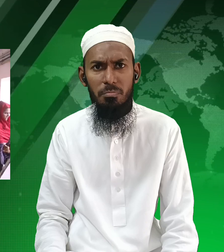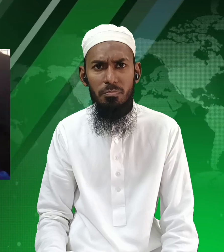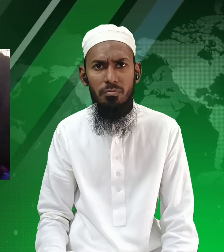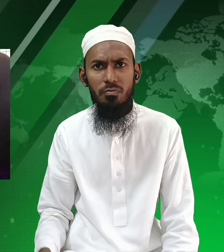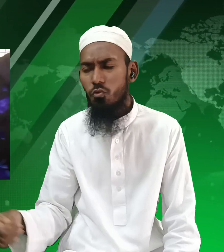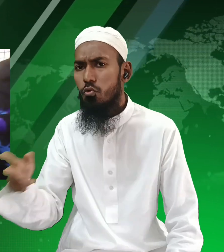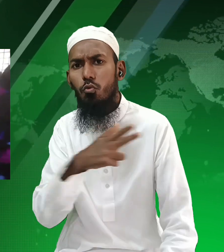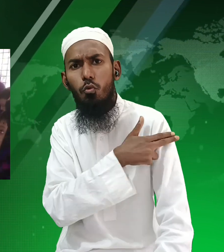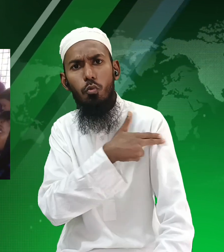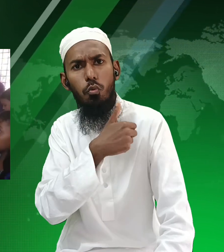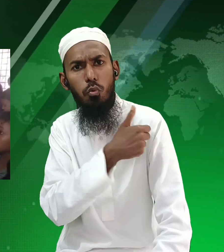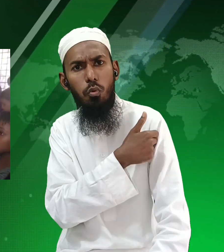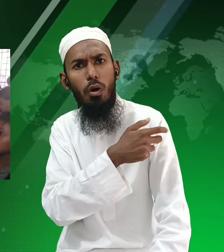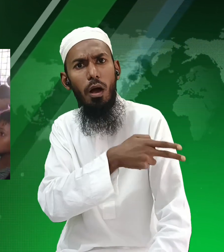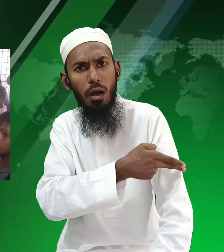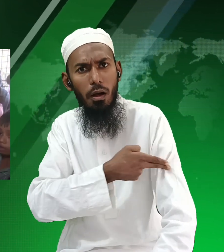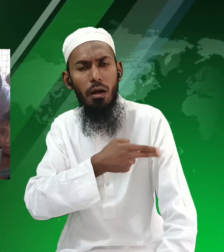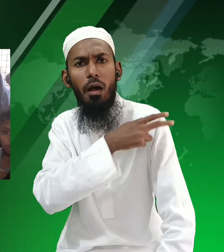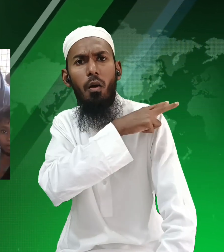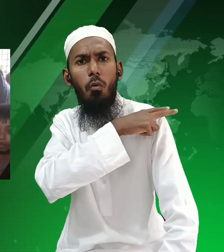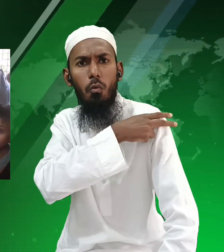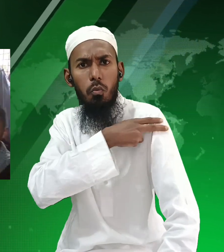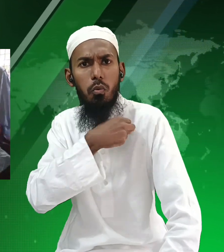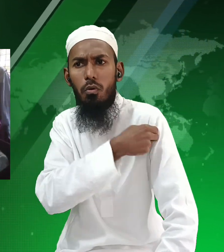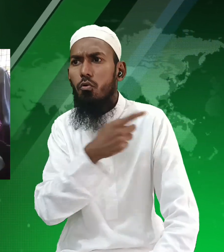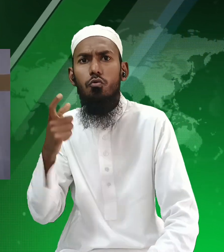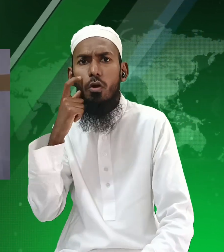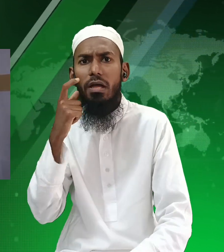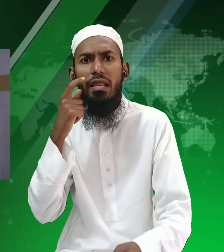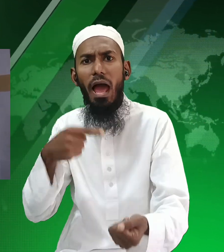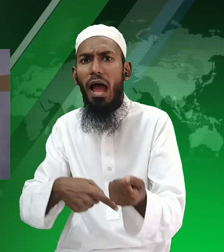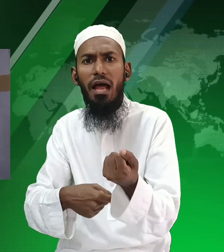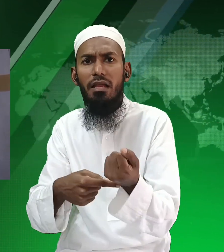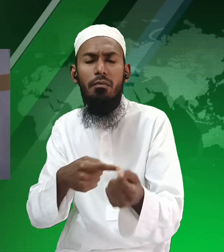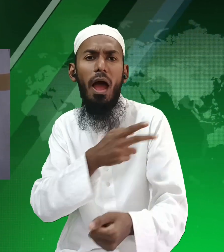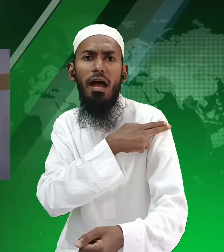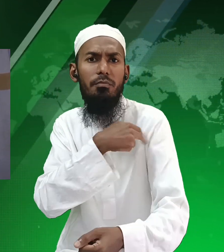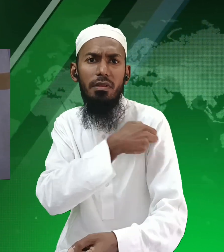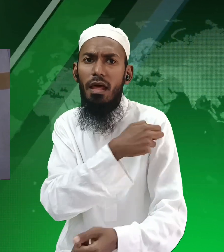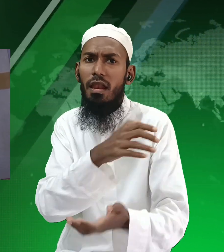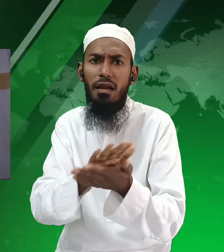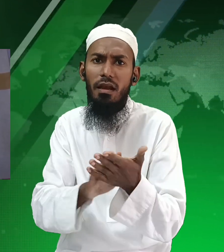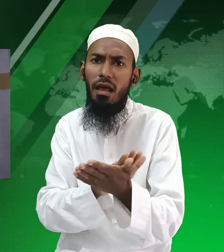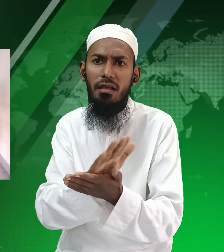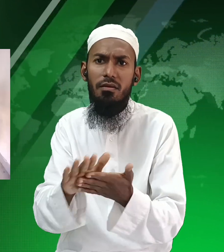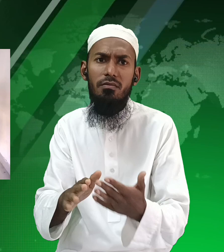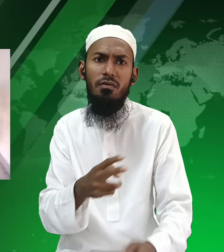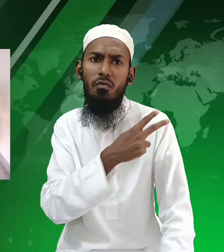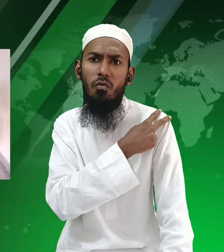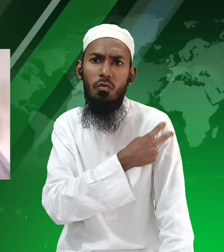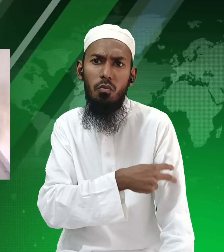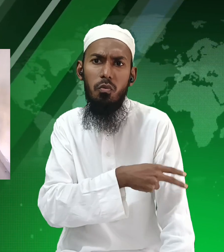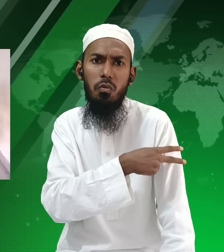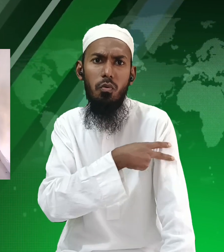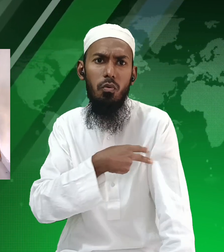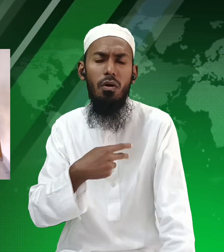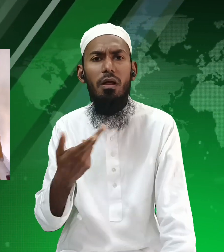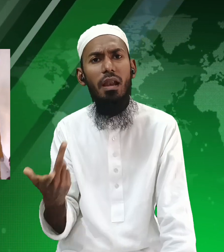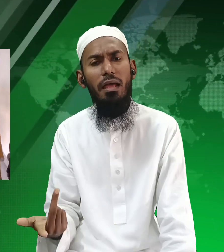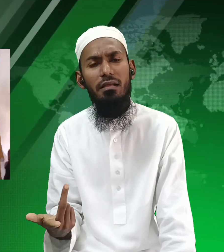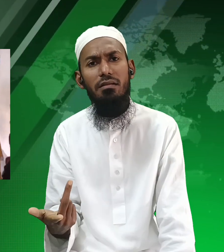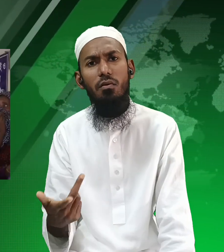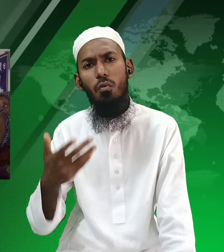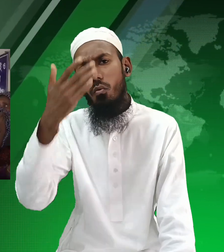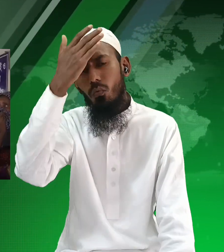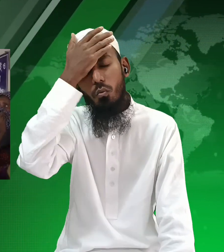ভ্যাকসিন নেই জেলার কোনো সরকারি হাসপাতালে। প্রতিদিন 150 থেকে 200 মানুষ সেবা নিতে আসেন এখানে, যার মধ্যে শিশুর